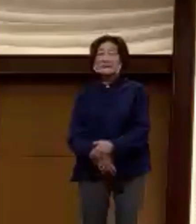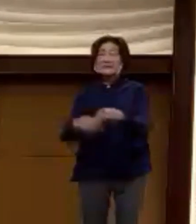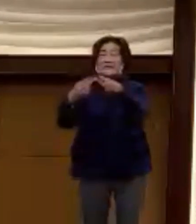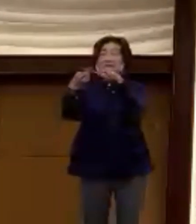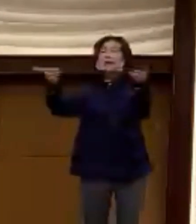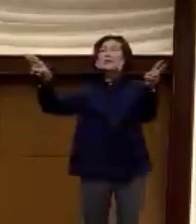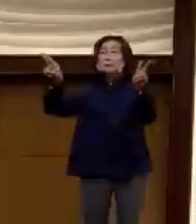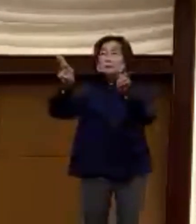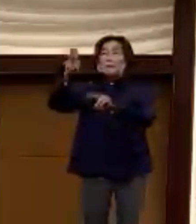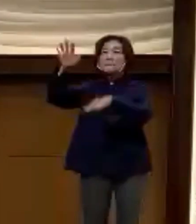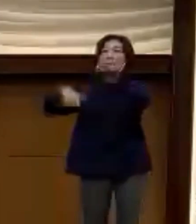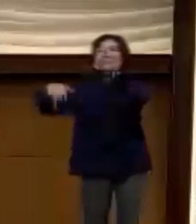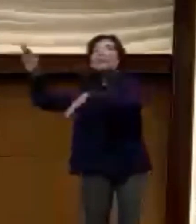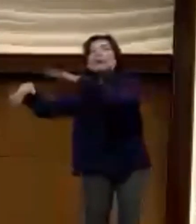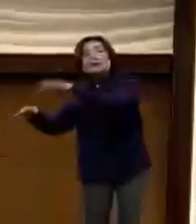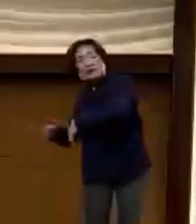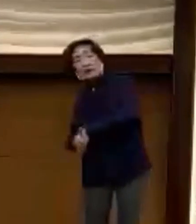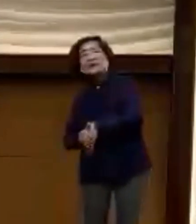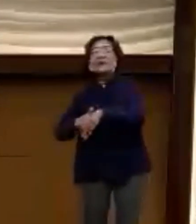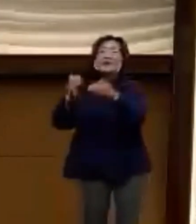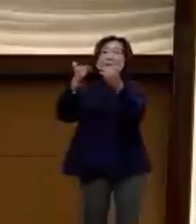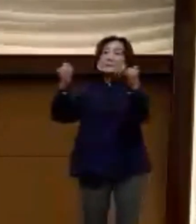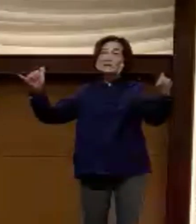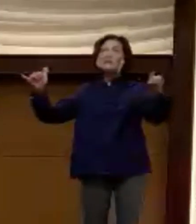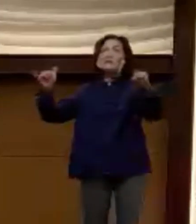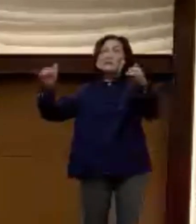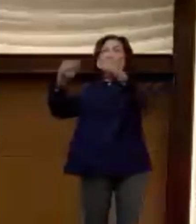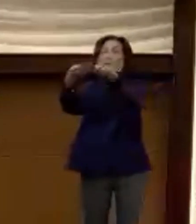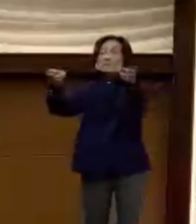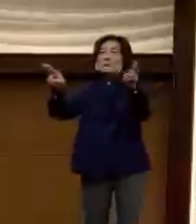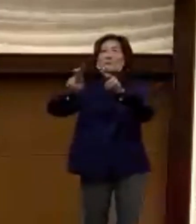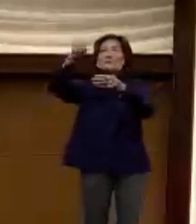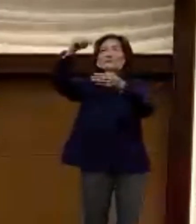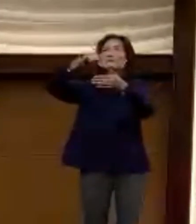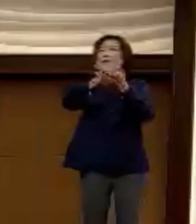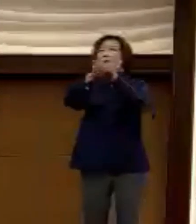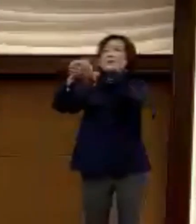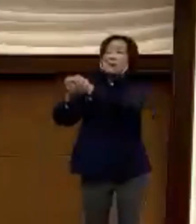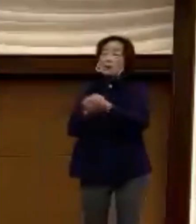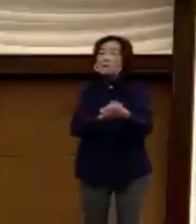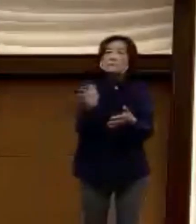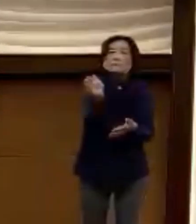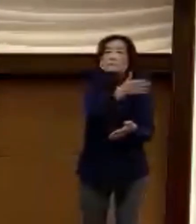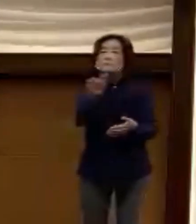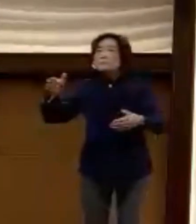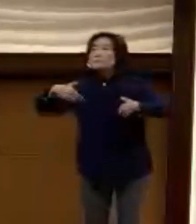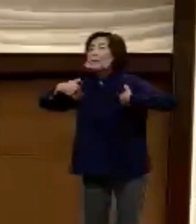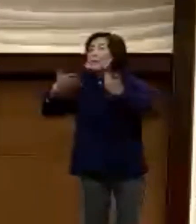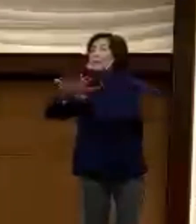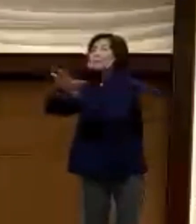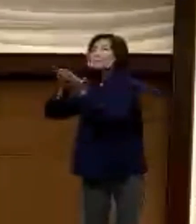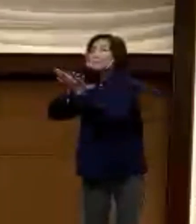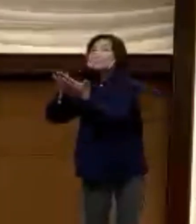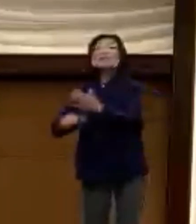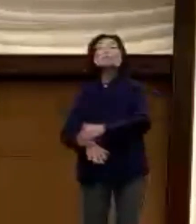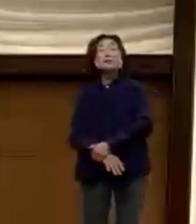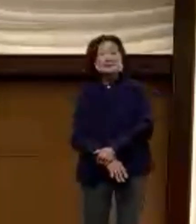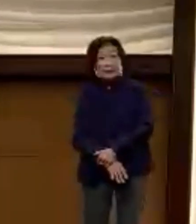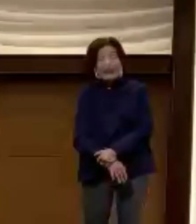政党はバラバラで、同じ民主党の仲間もどこへ行ったかわからない排除の論理ということ